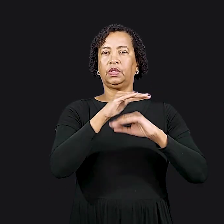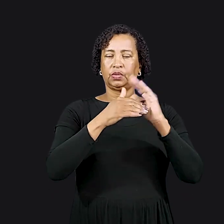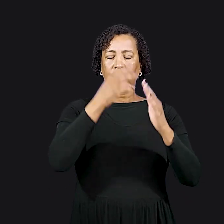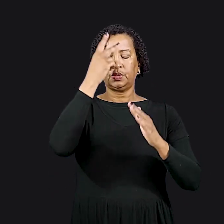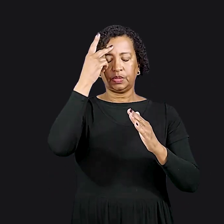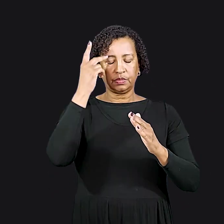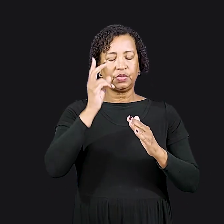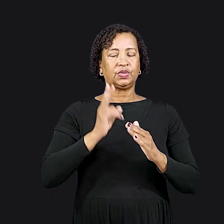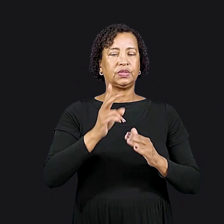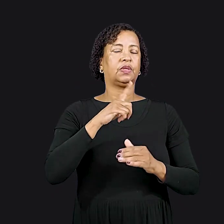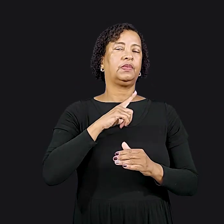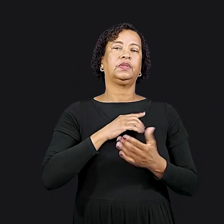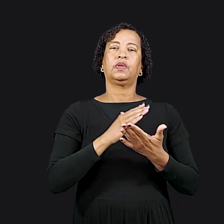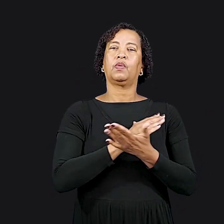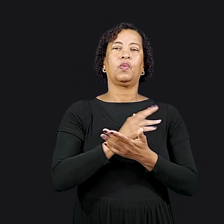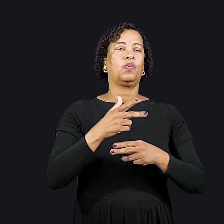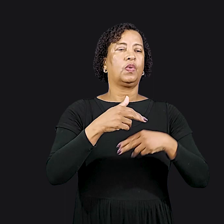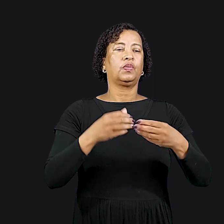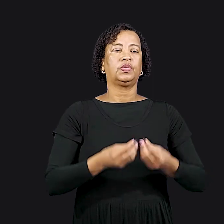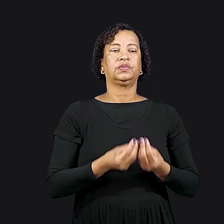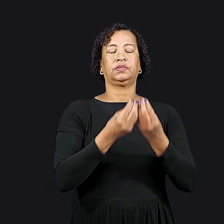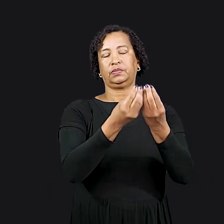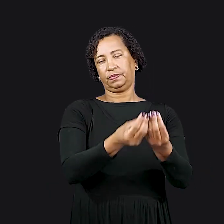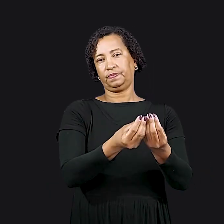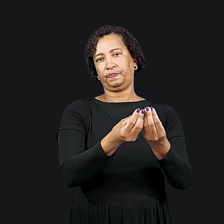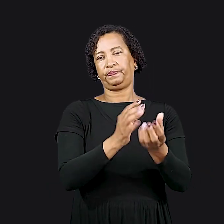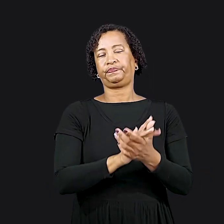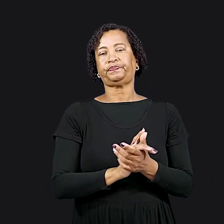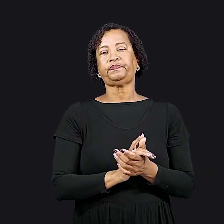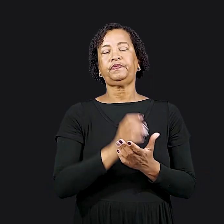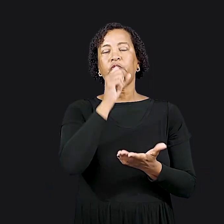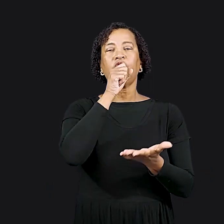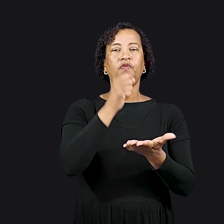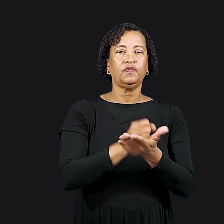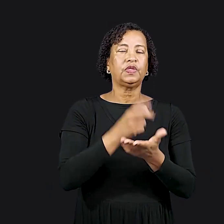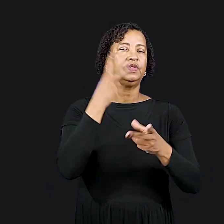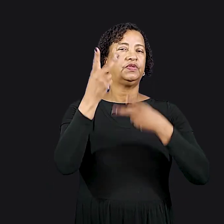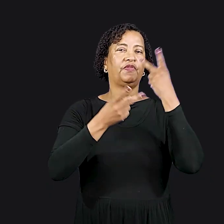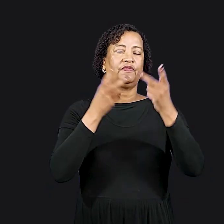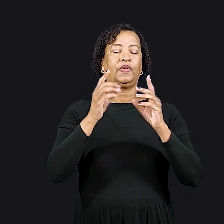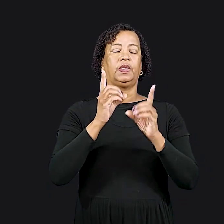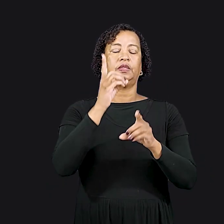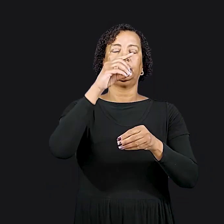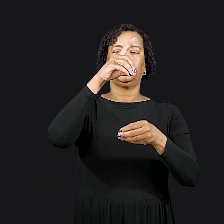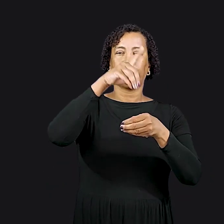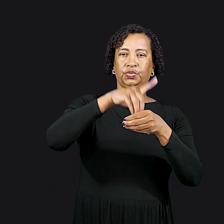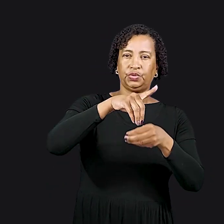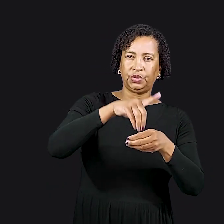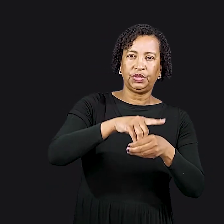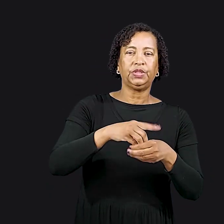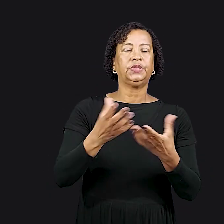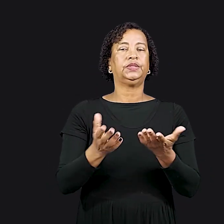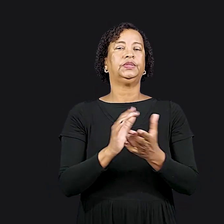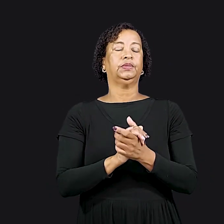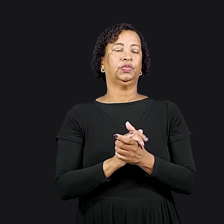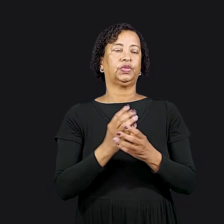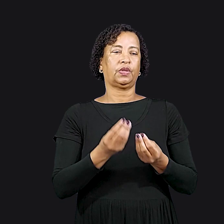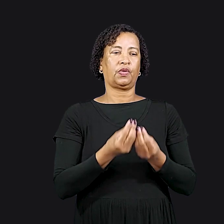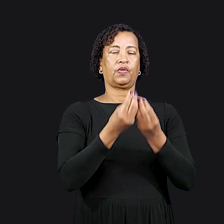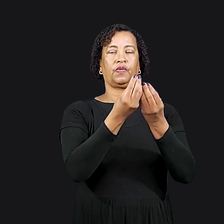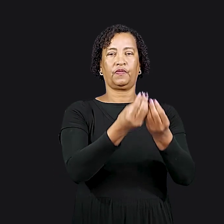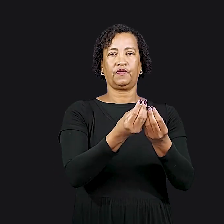mundo sempre tem alguma coisa a qual dá valor, não é? O Velho Testamento nos fala sobre o dízimo, sobre a primeira